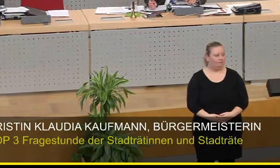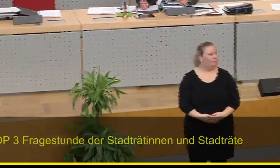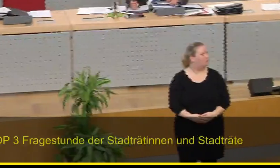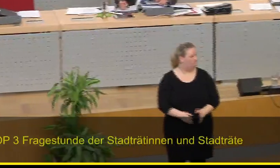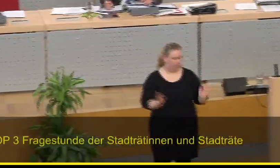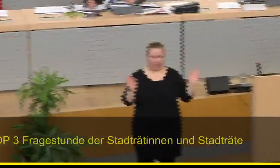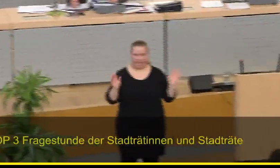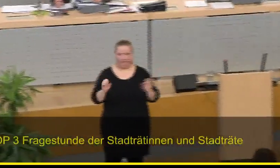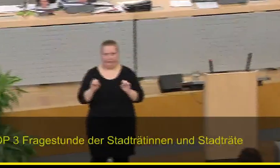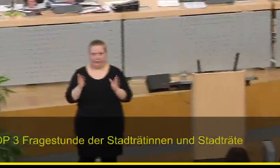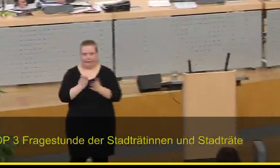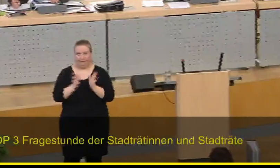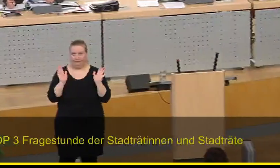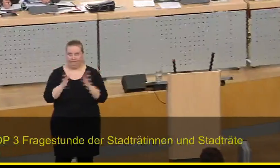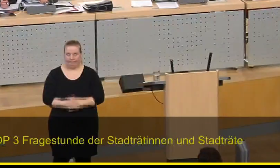Ich sage nichts mehr.